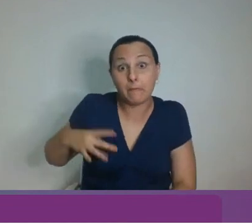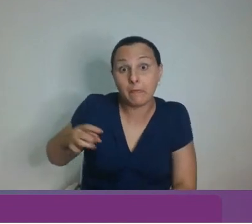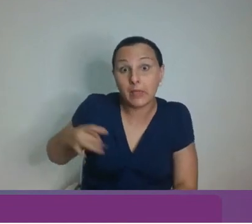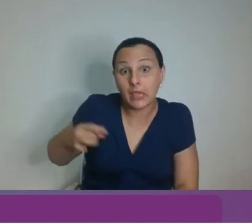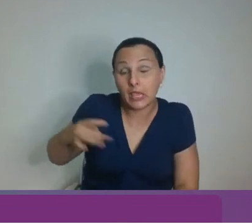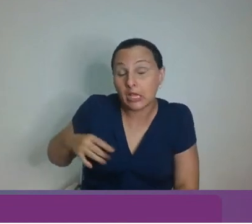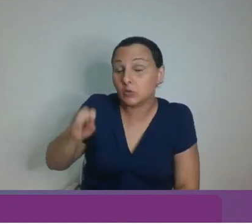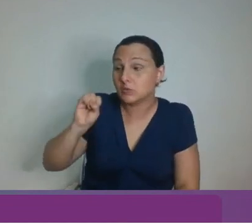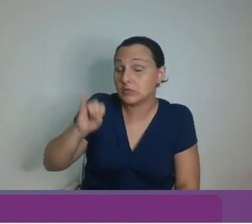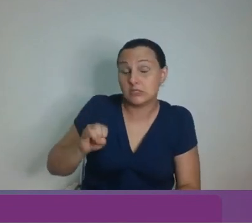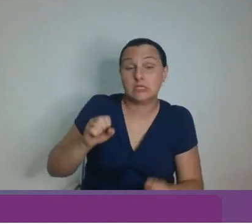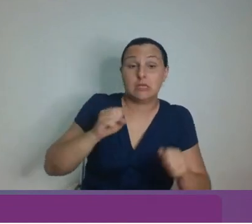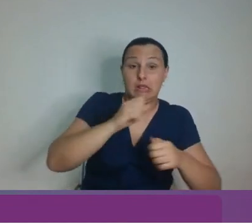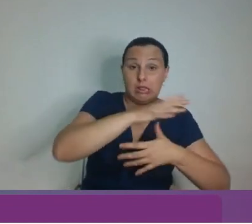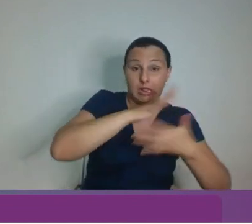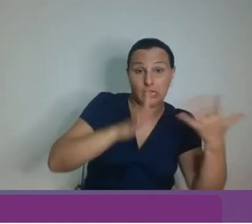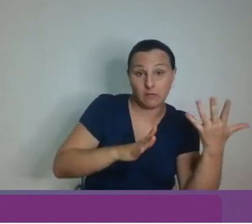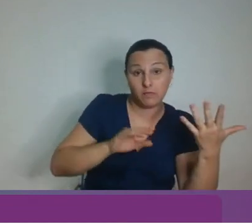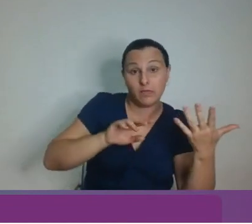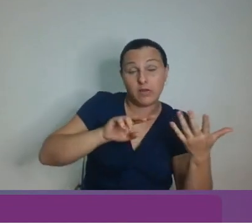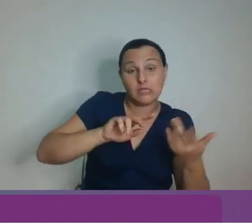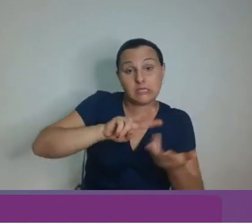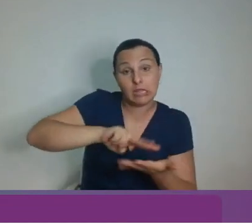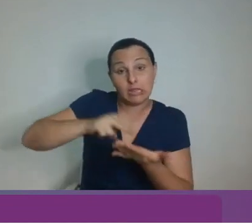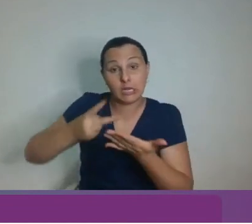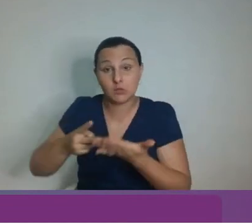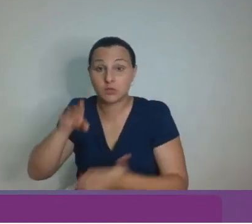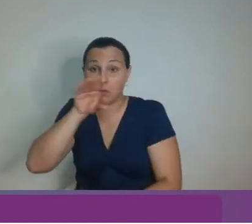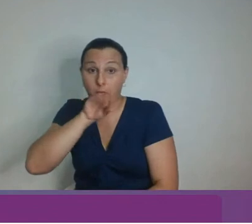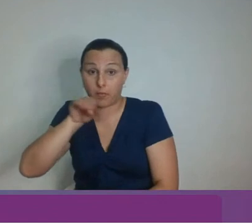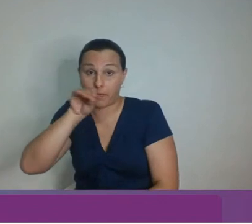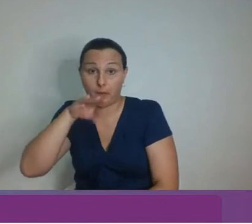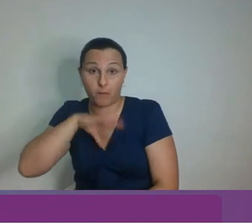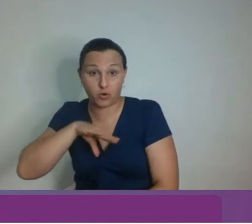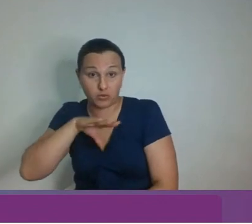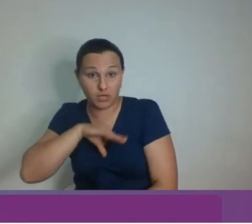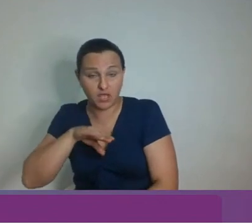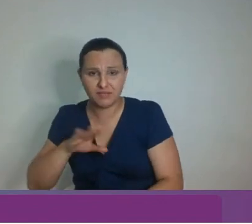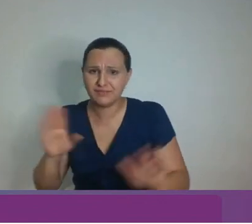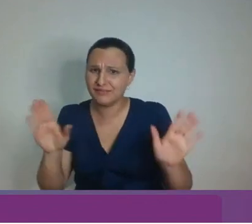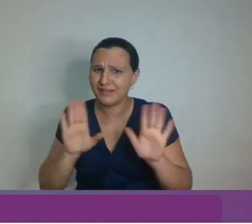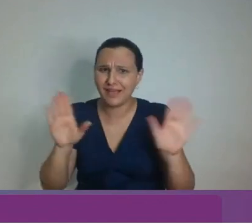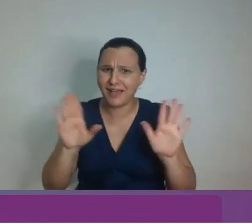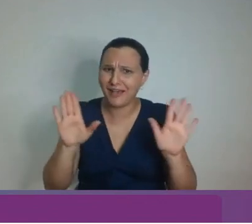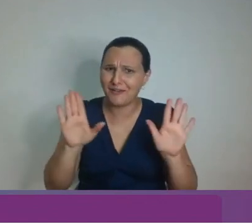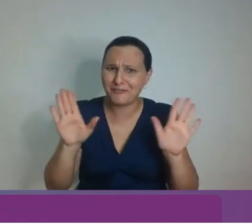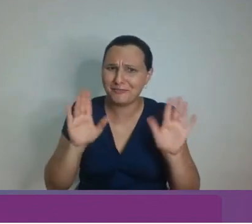tem estratégias de tradução, você vai interpretar tranquilamente, porque você está segura.